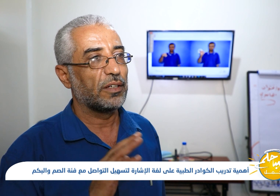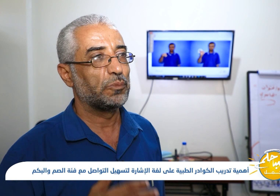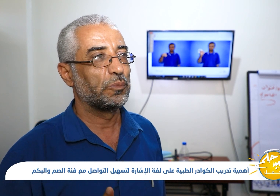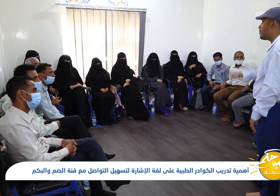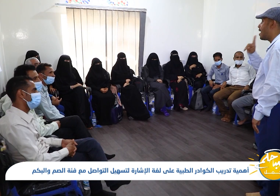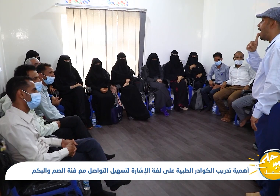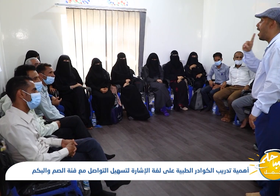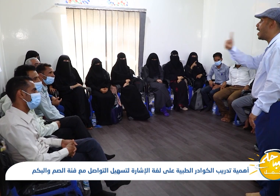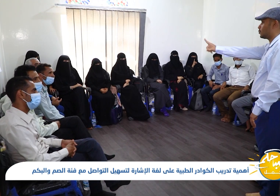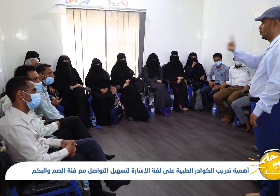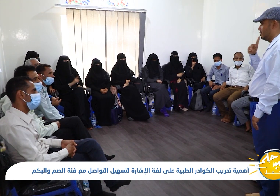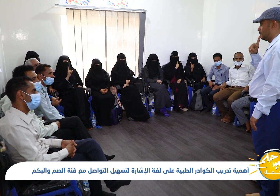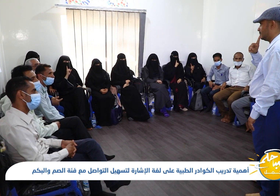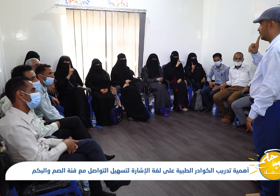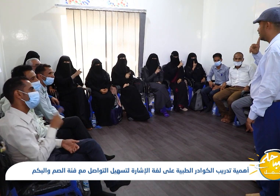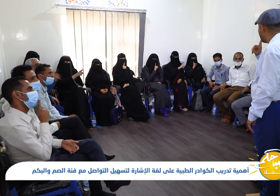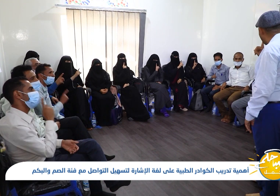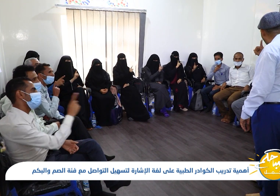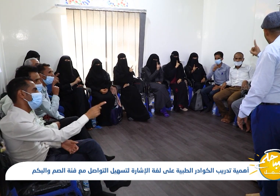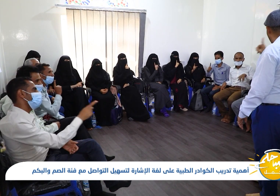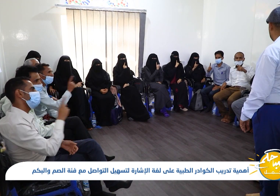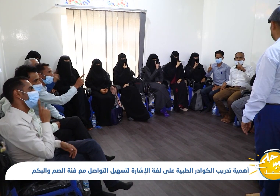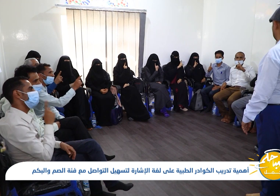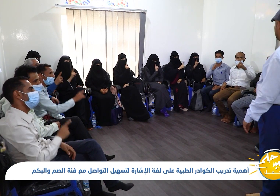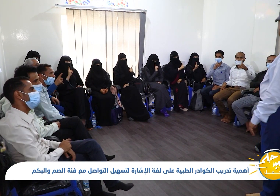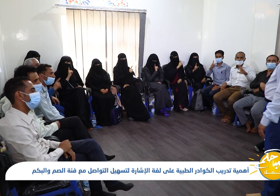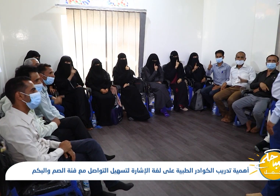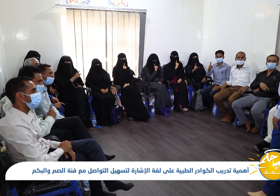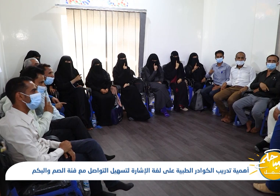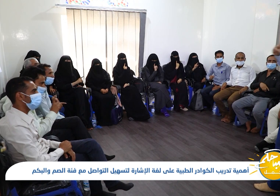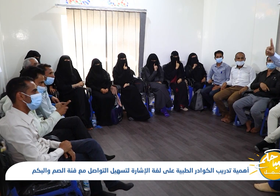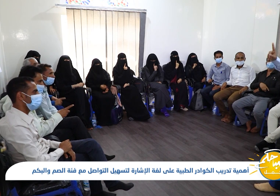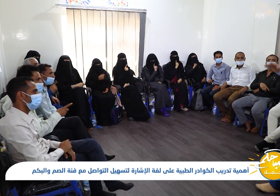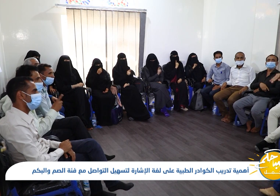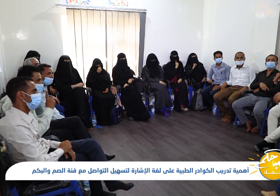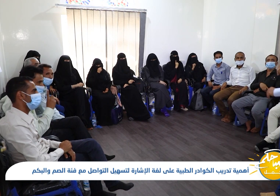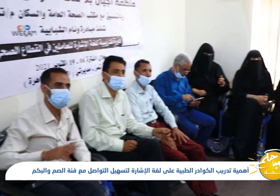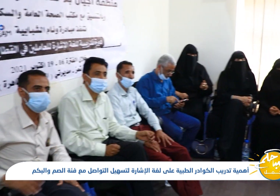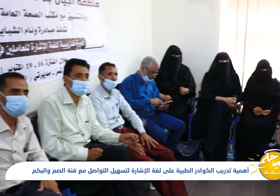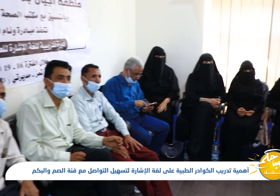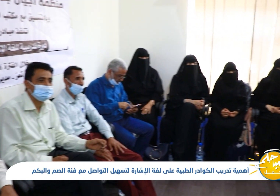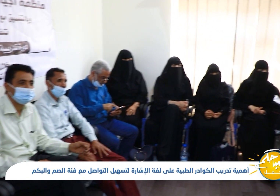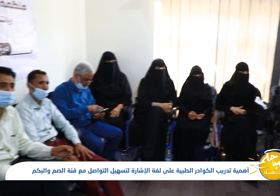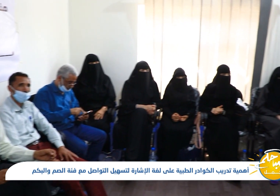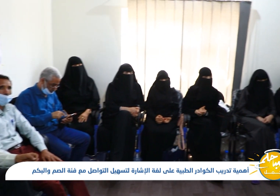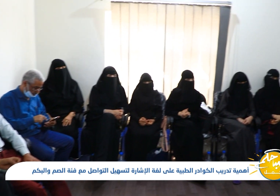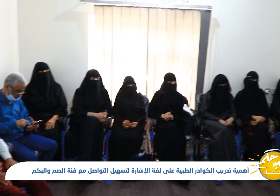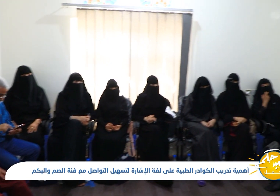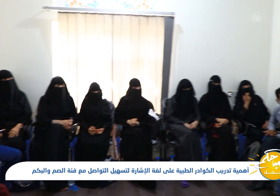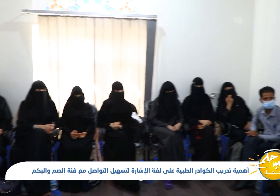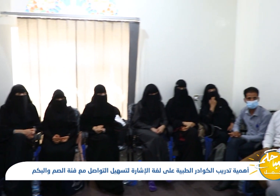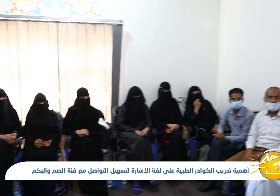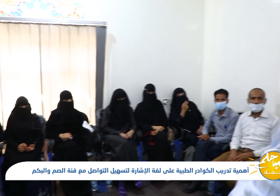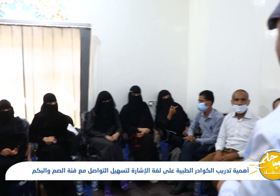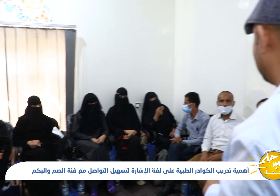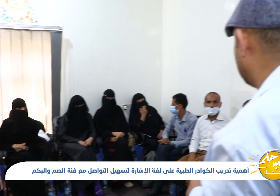اللازمة. من خلال فترة هذه الدورة التدريبية التي استمرت لمدة 4 أيام،